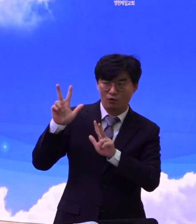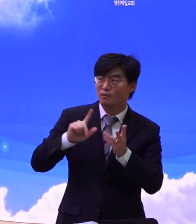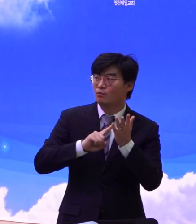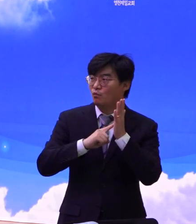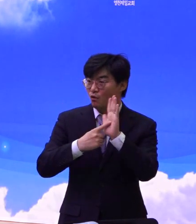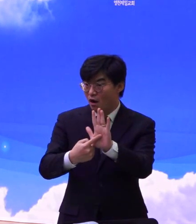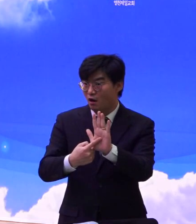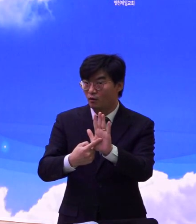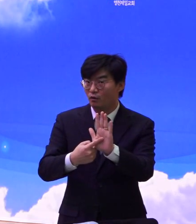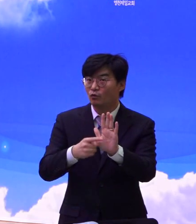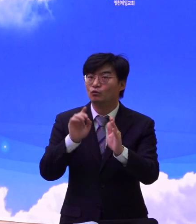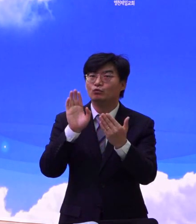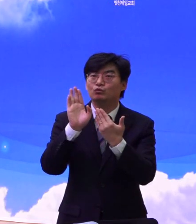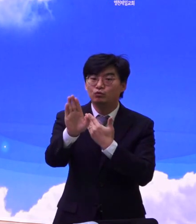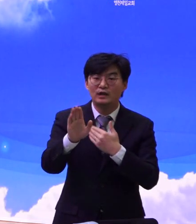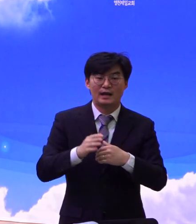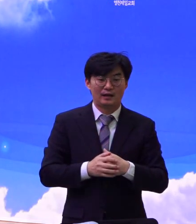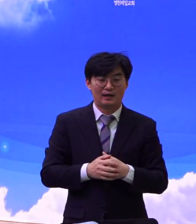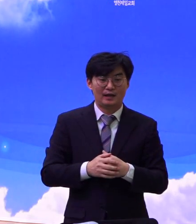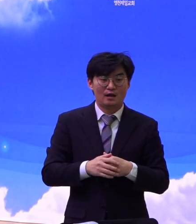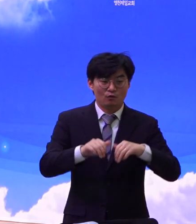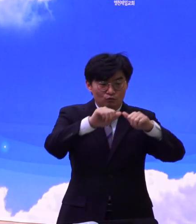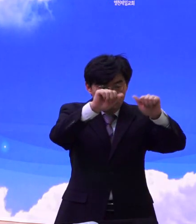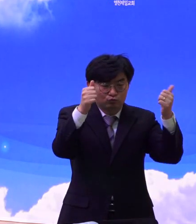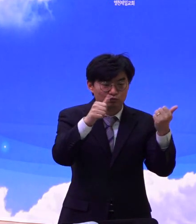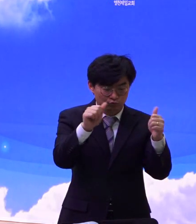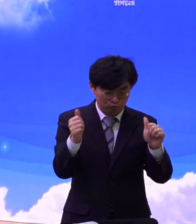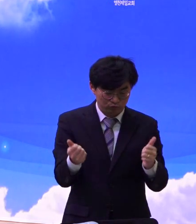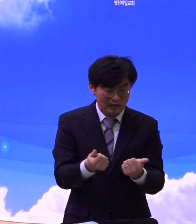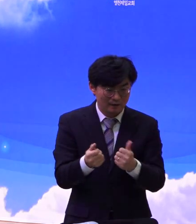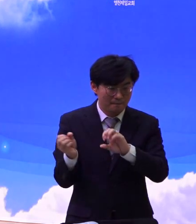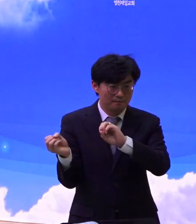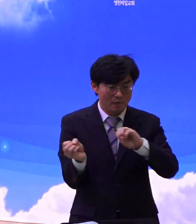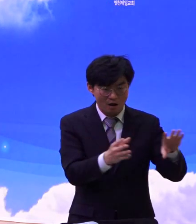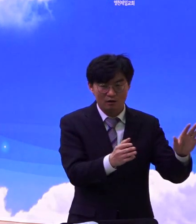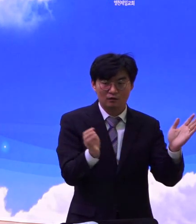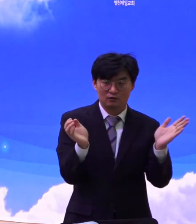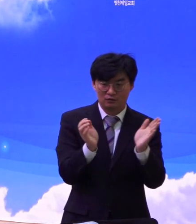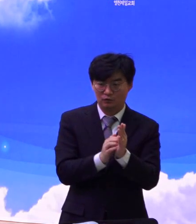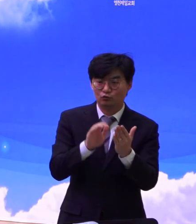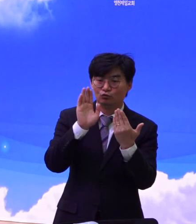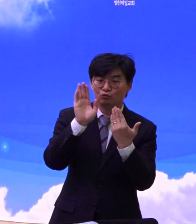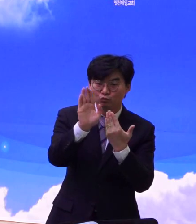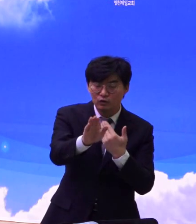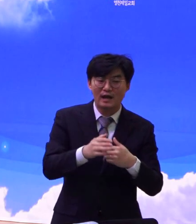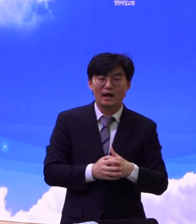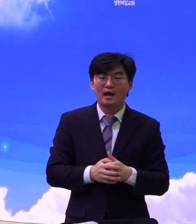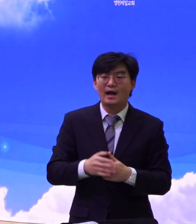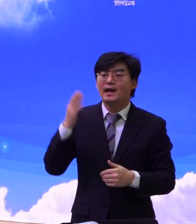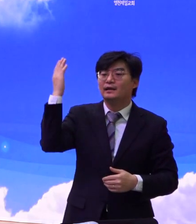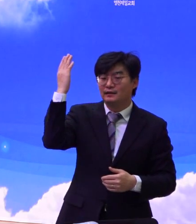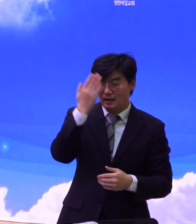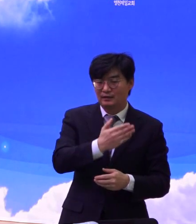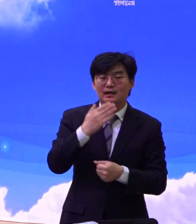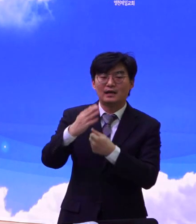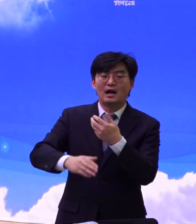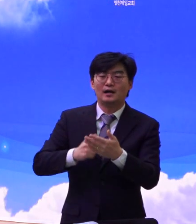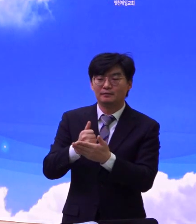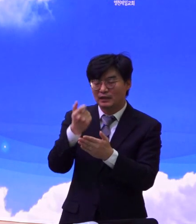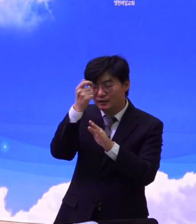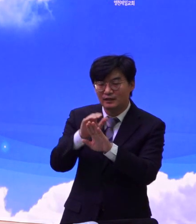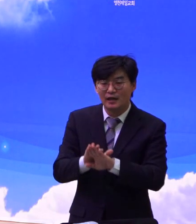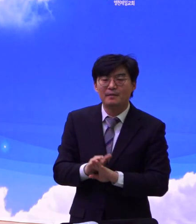성전에 와서 하나님을 위해서 유월절을 지키라, 하나님을 예배하자, 하나님의 백성답게 하나님을 섬기는 자가